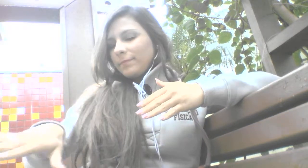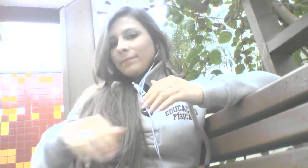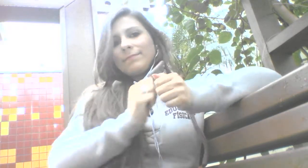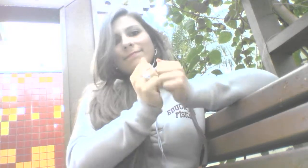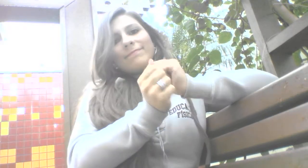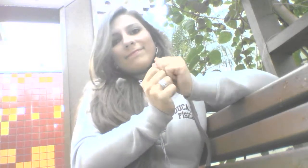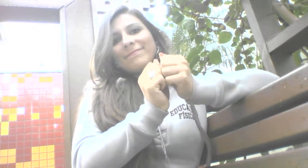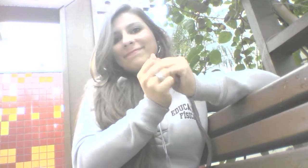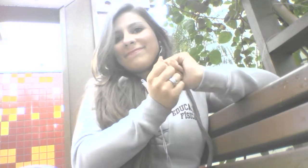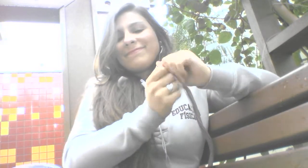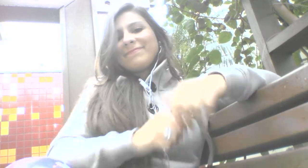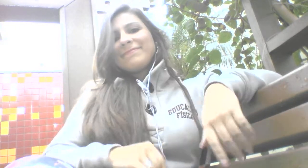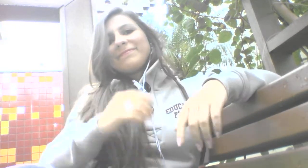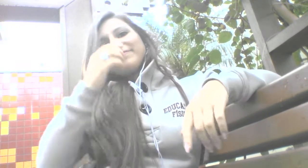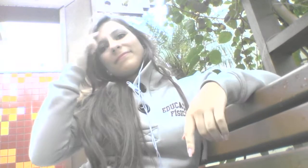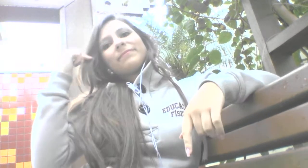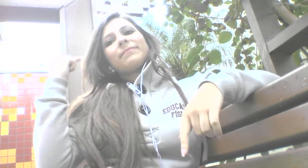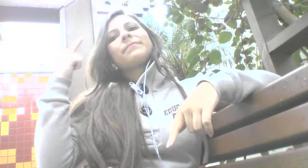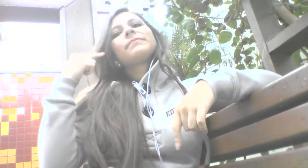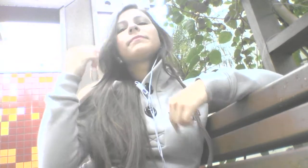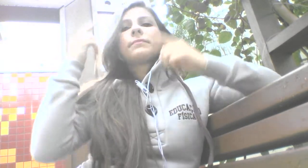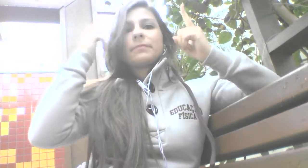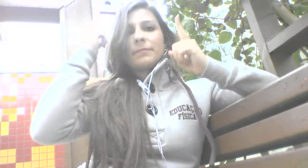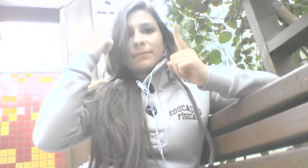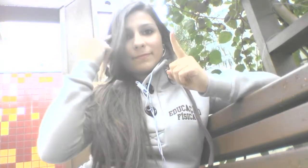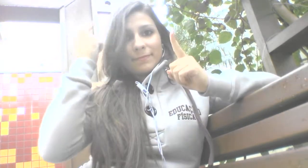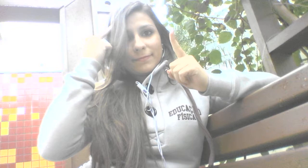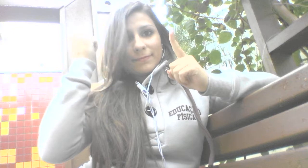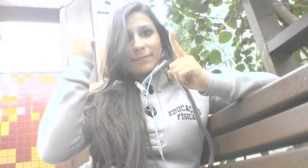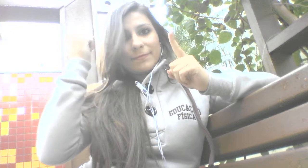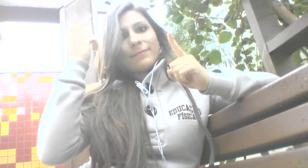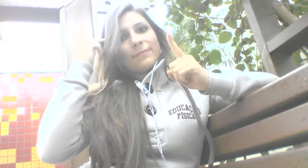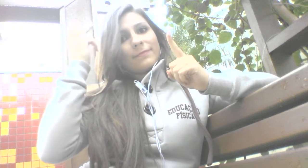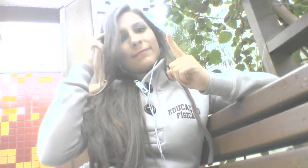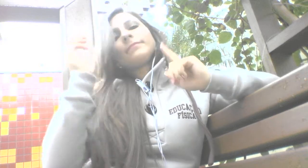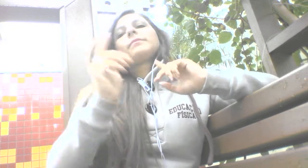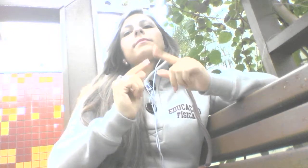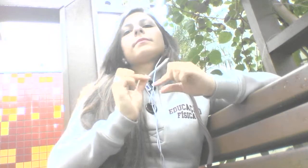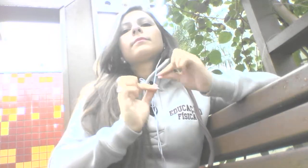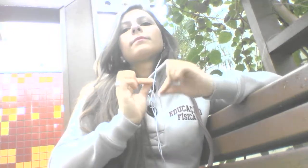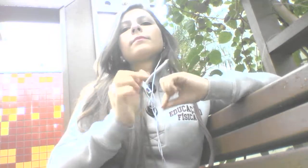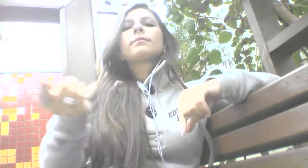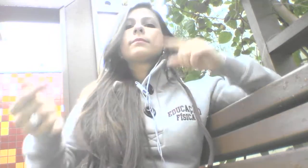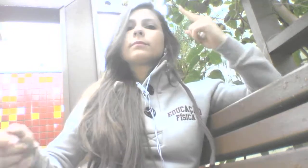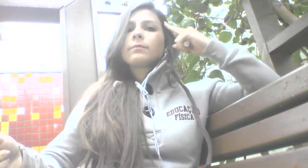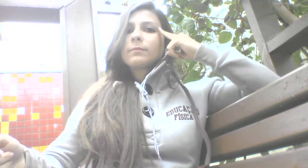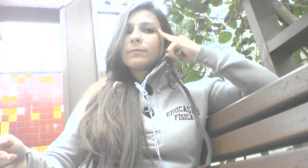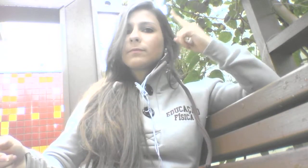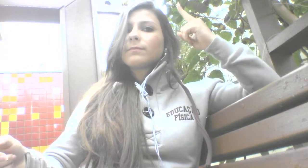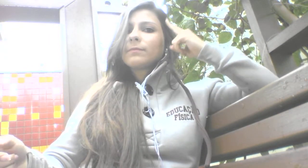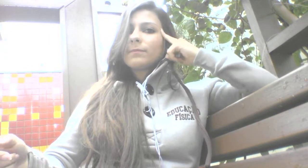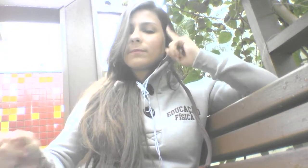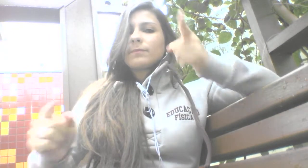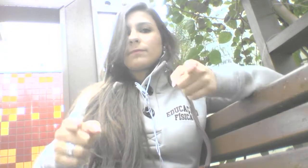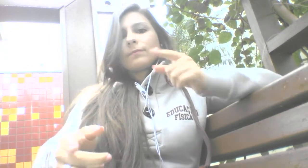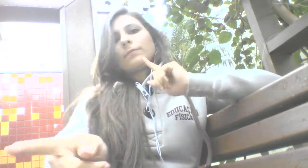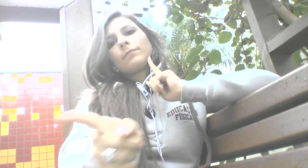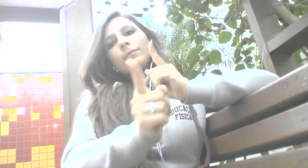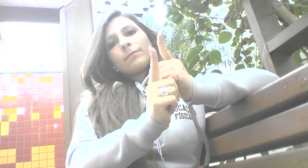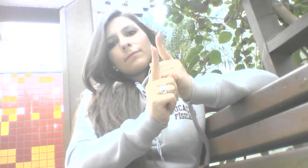que perdeu. Que coisa louca, eu já sabia. Enquanto eu me arrumava, algo me dizia: você vai